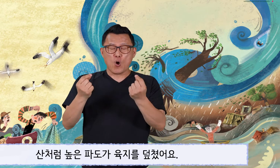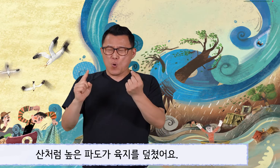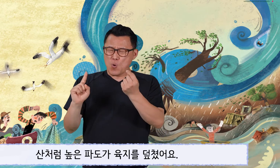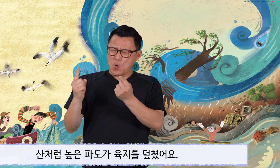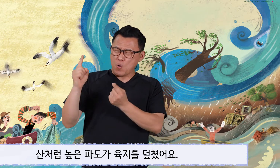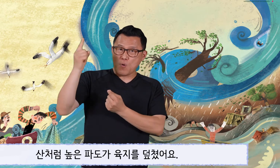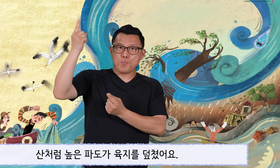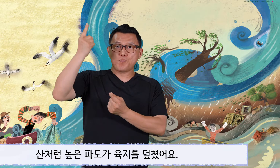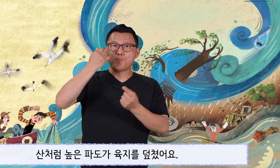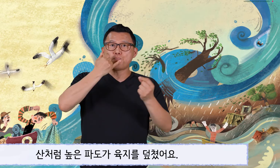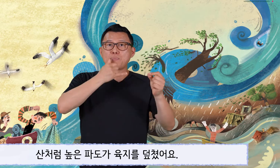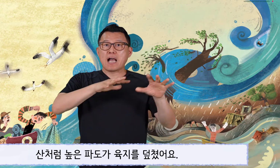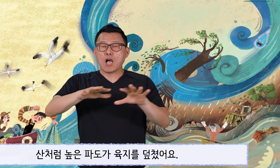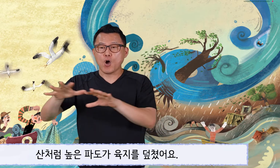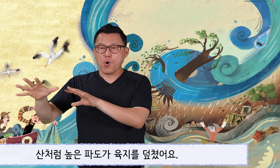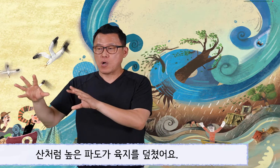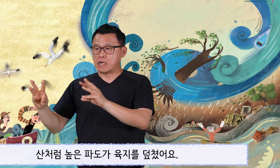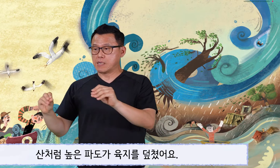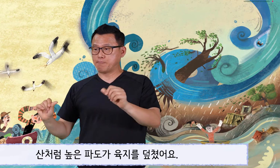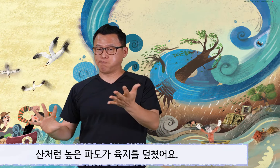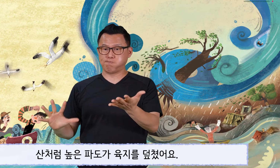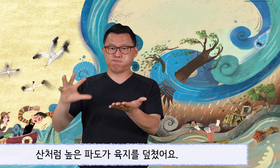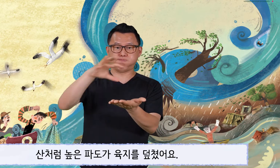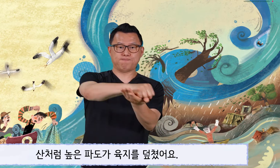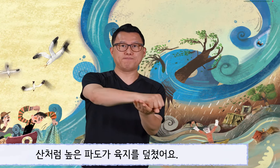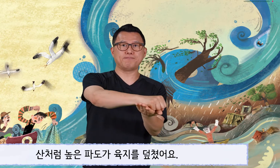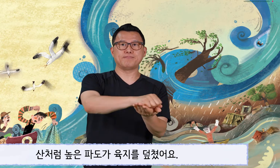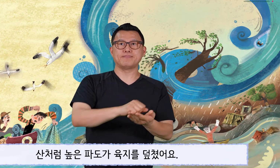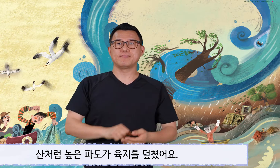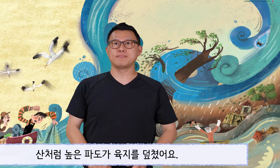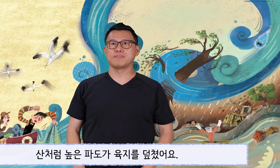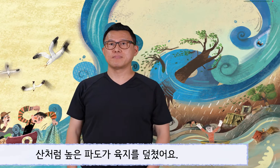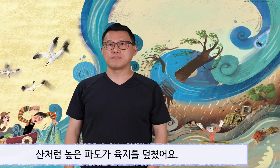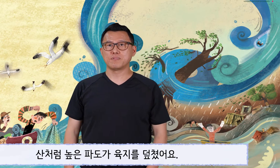산처럼 높은 파도가 육지를 덮쳤어요.